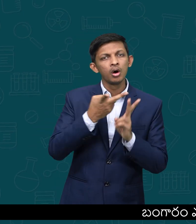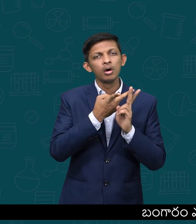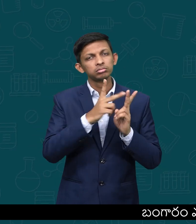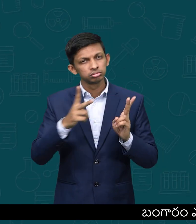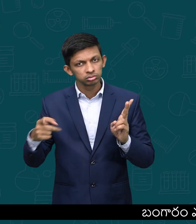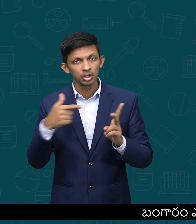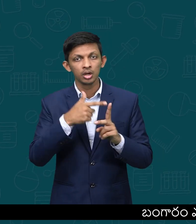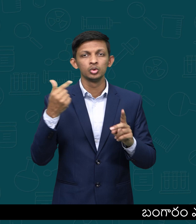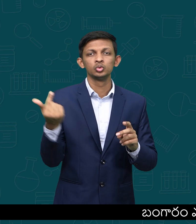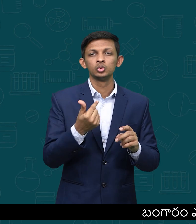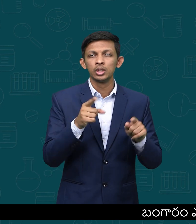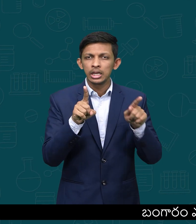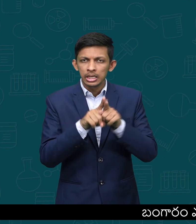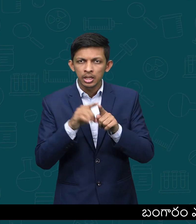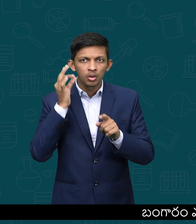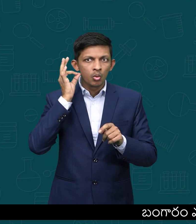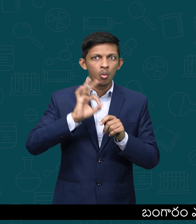బంగారం